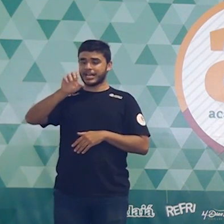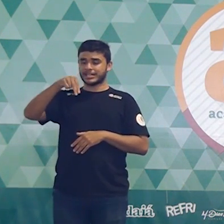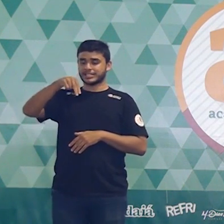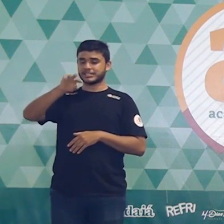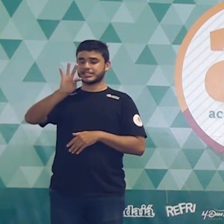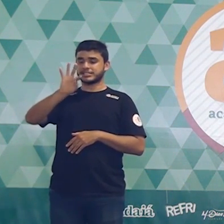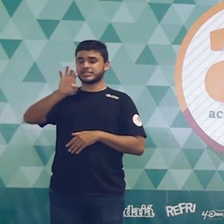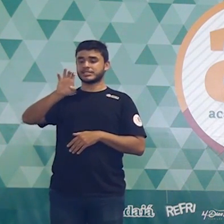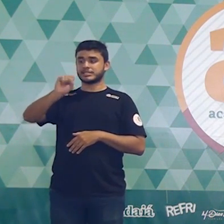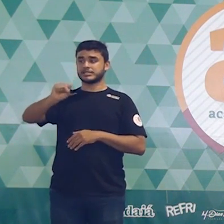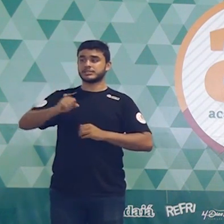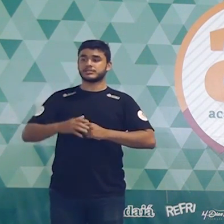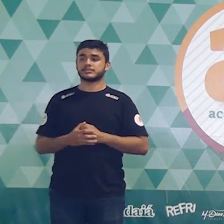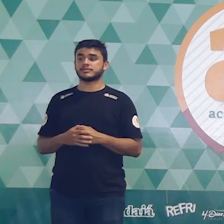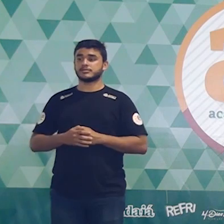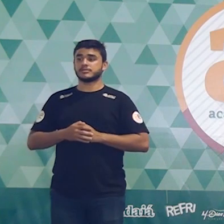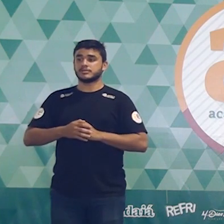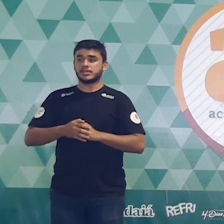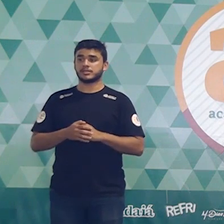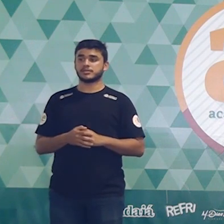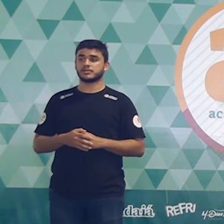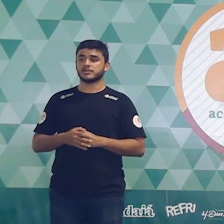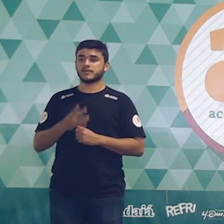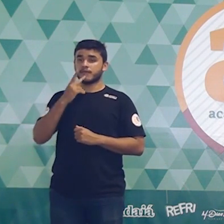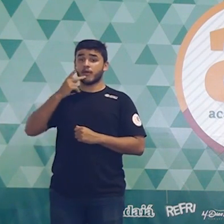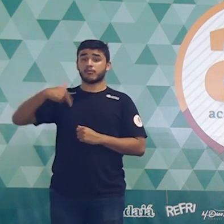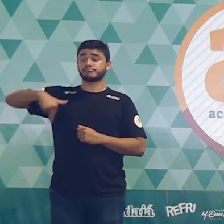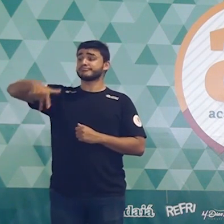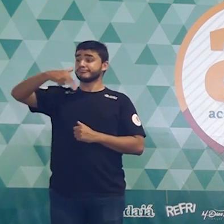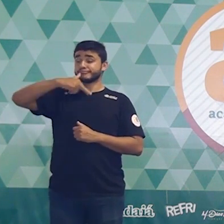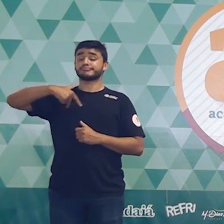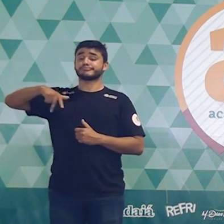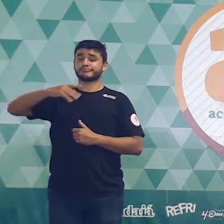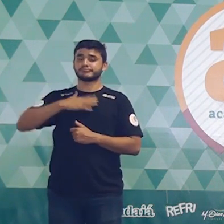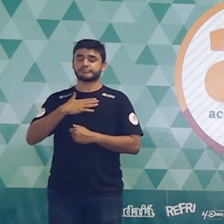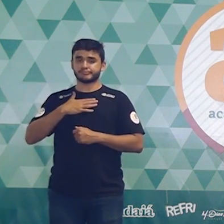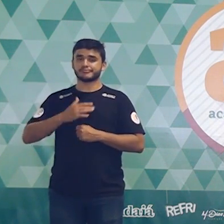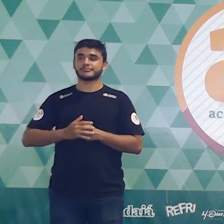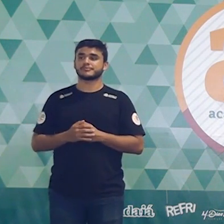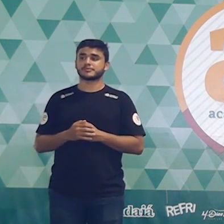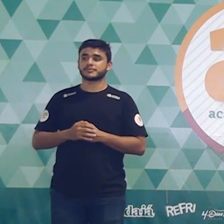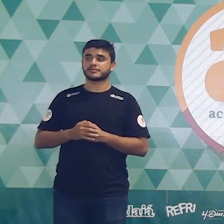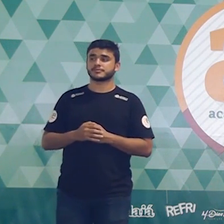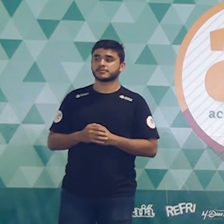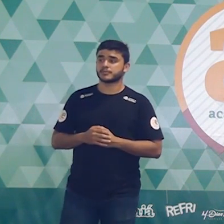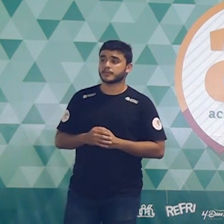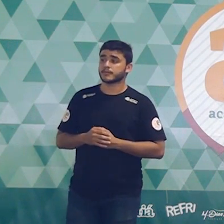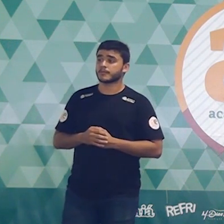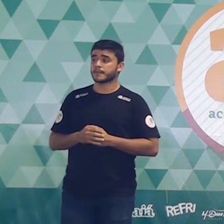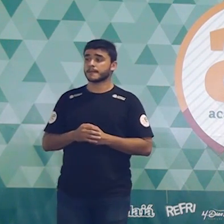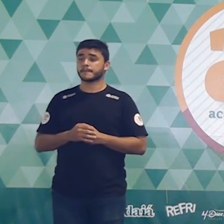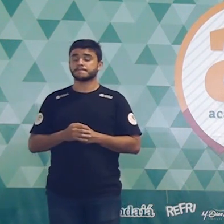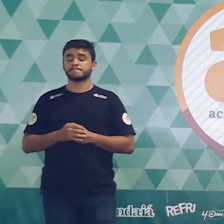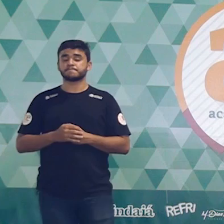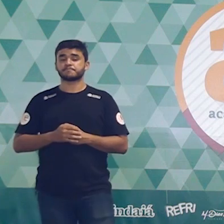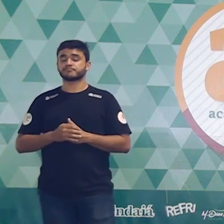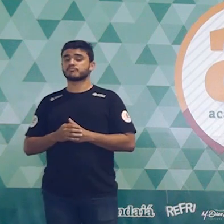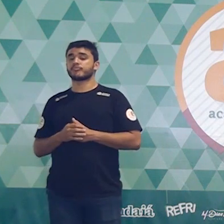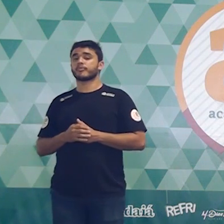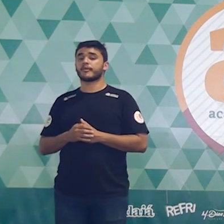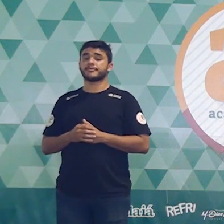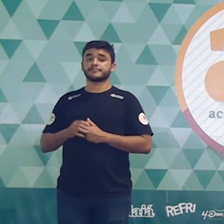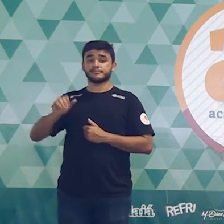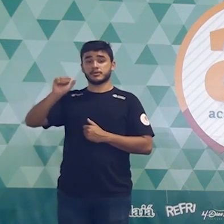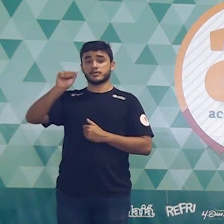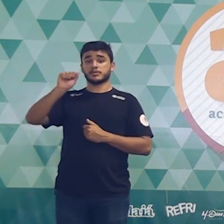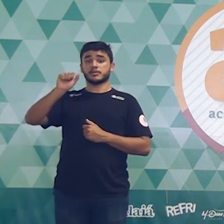aí agentes, vou para lá, pode me acompanhar, eu estou querendo circular hoje. Vamos lá. Então, quando eu coloco agentes, eu tenho que